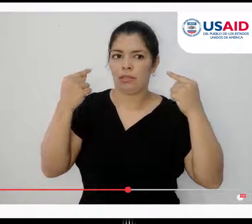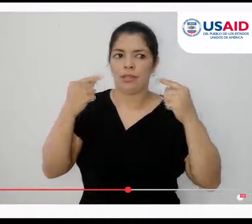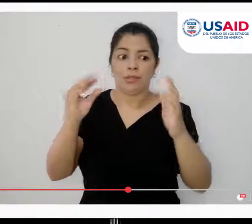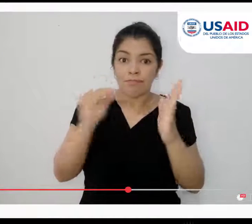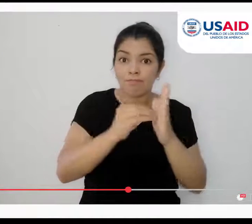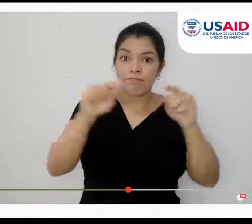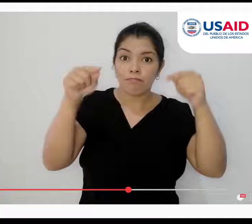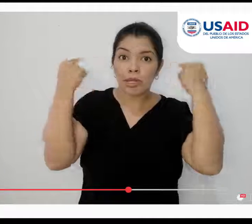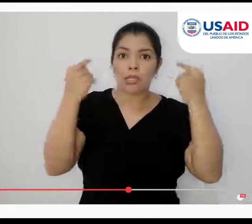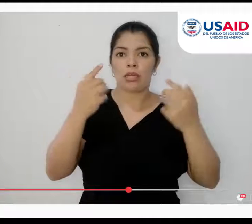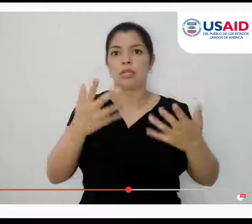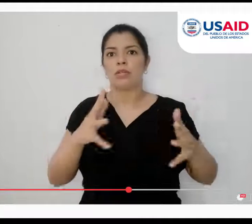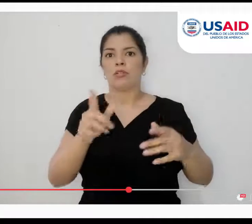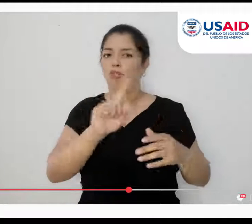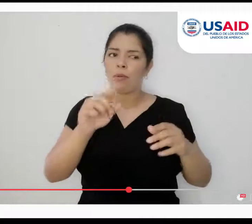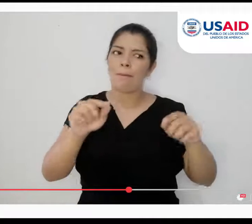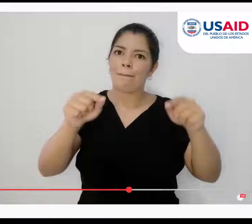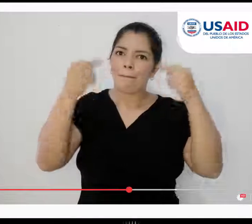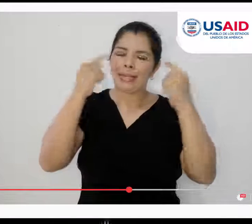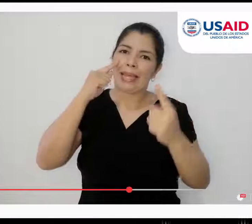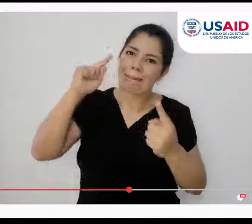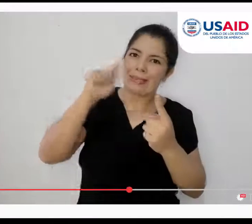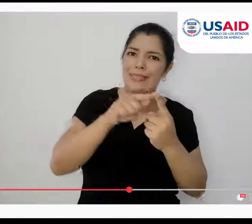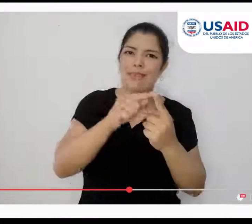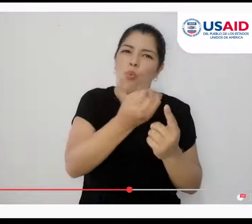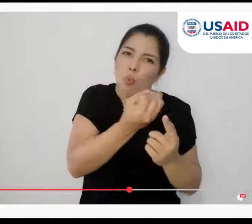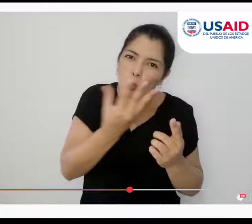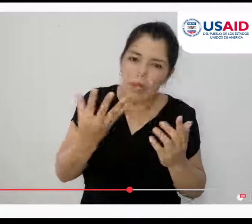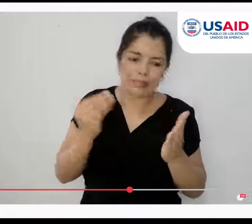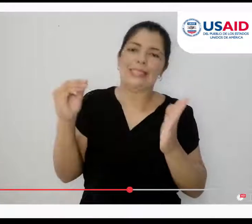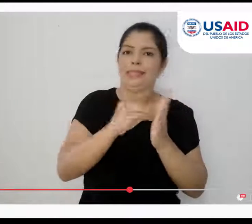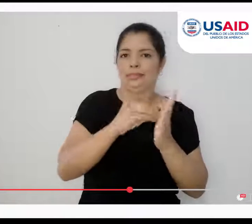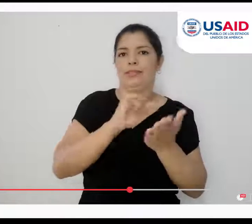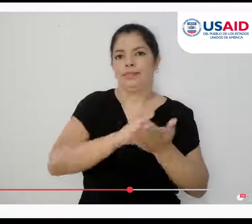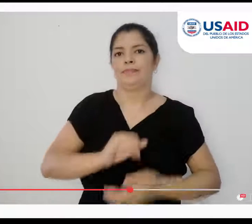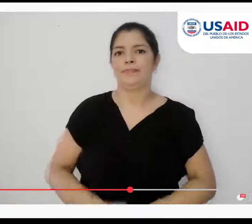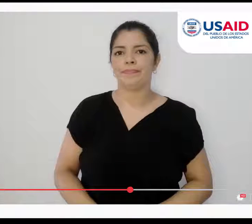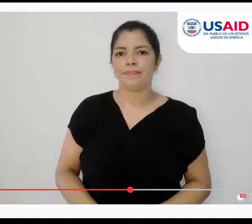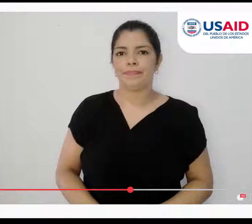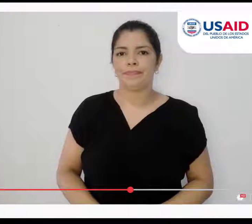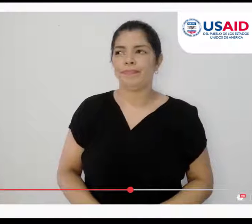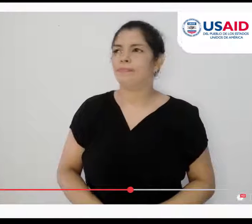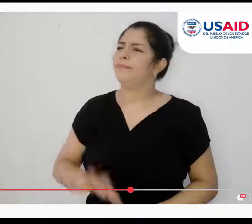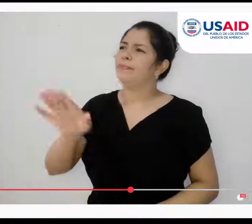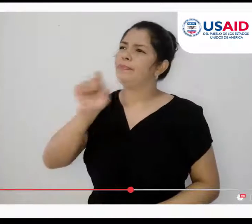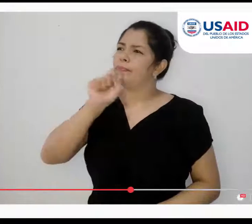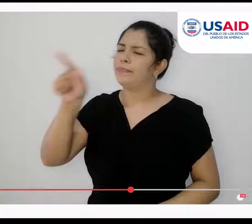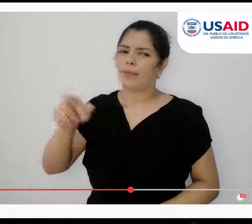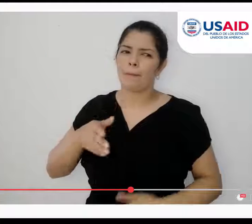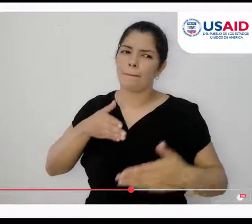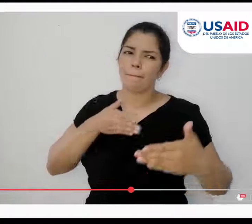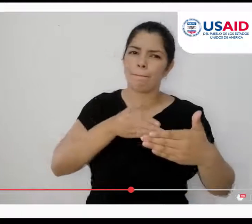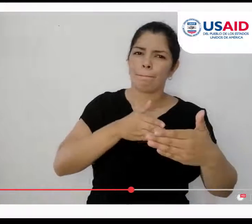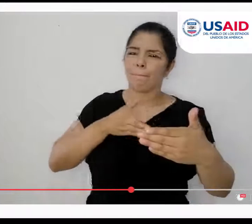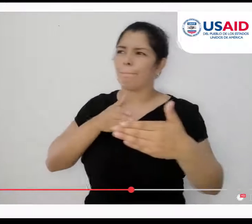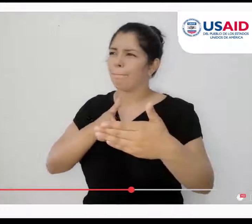fáciles de contar, que sean fáciles de evaluar. ¿Cuál cree usted que son las barreras más frecuentes al momento